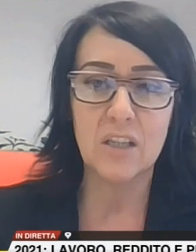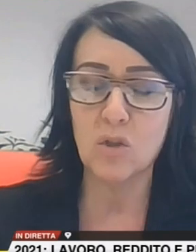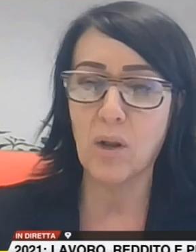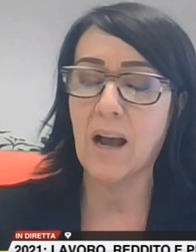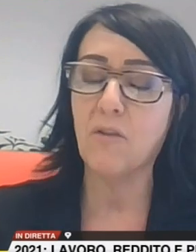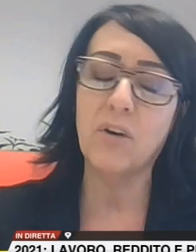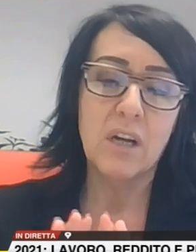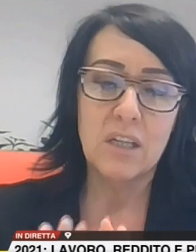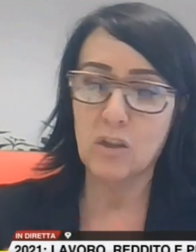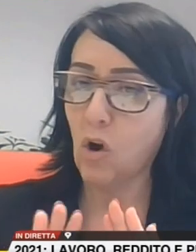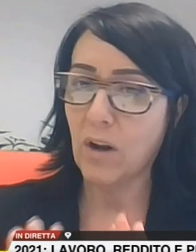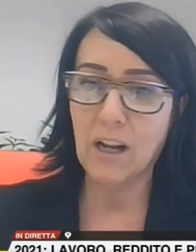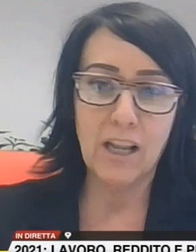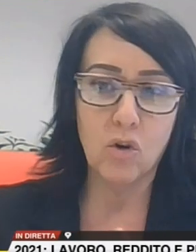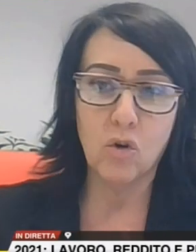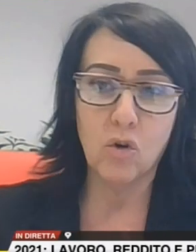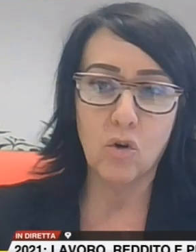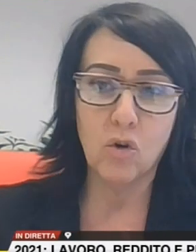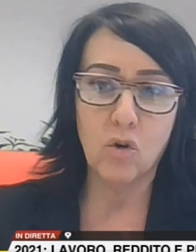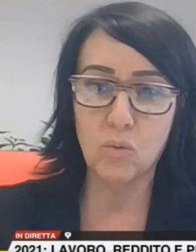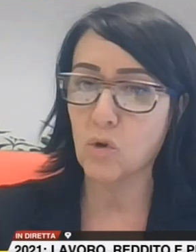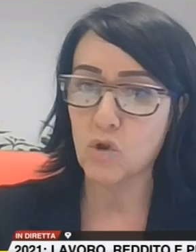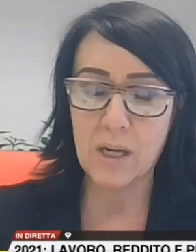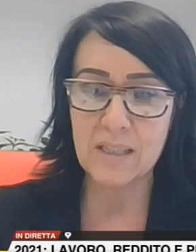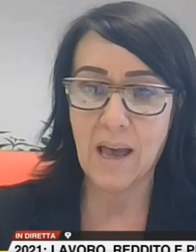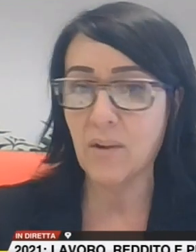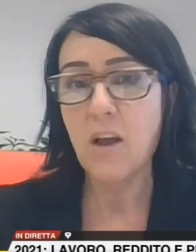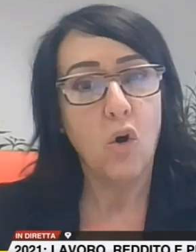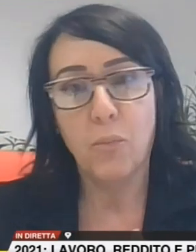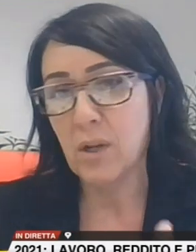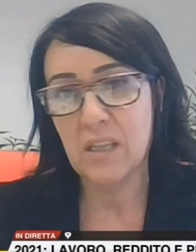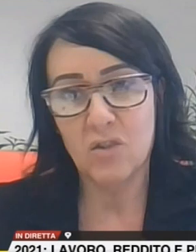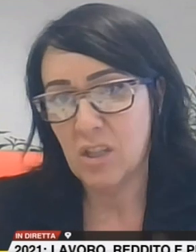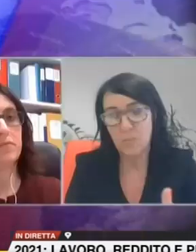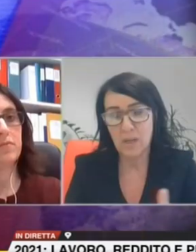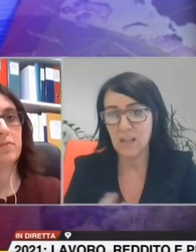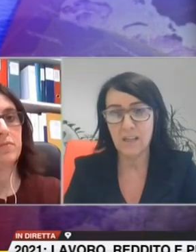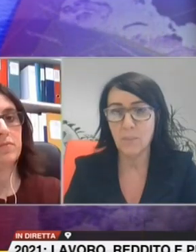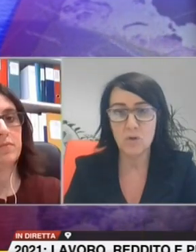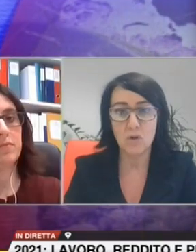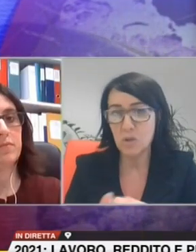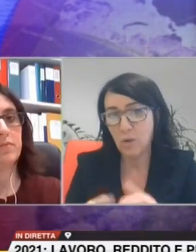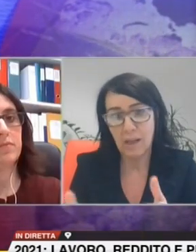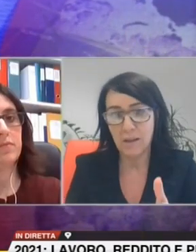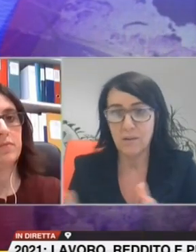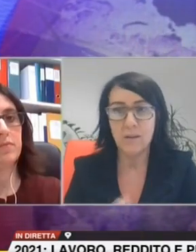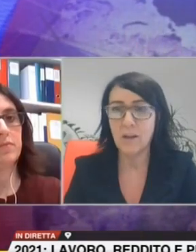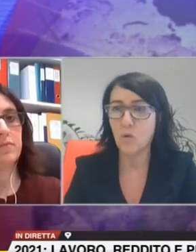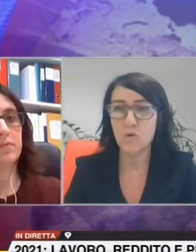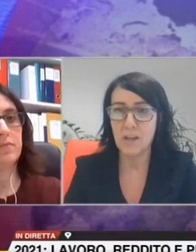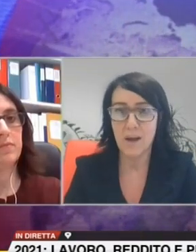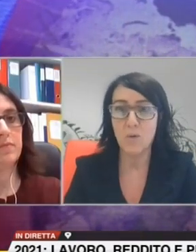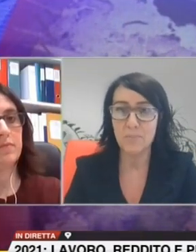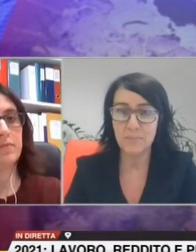nella sezione CAF, perfetto, si trova l'elenco completo di tutto ciò, perfetto, che serve, oppure se ci si, perfetto, presenta presso i nostri sportelli